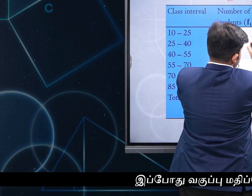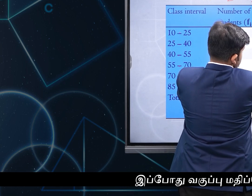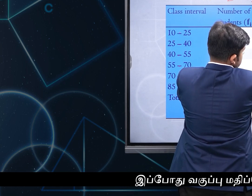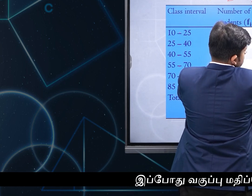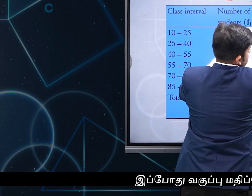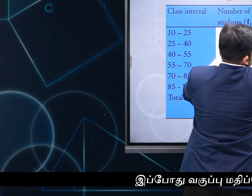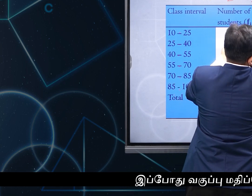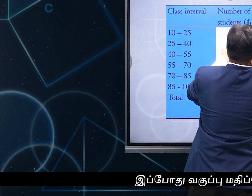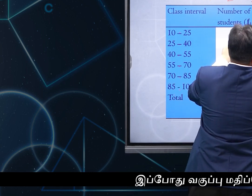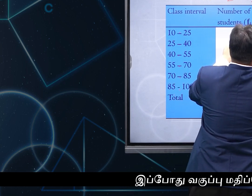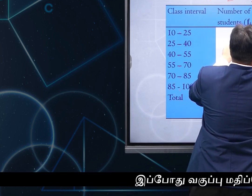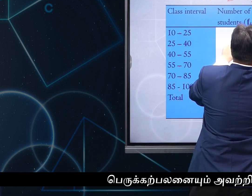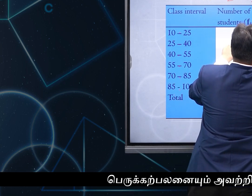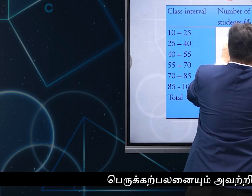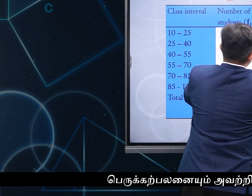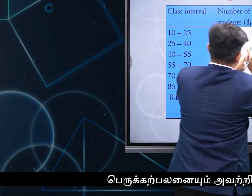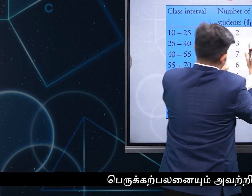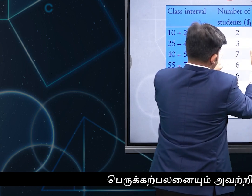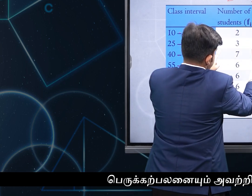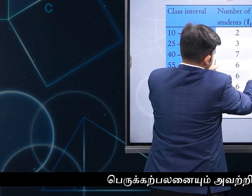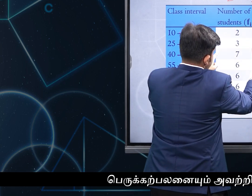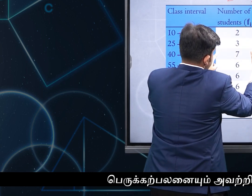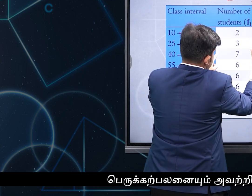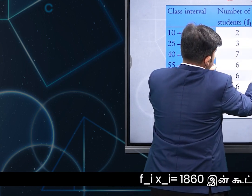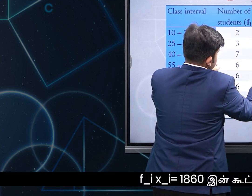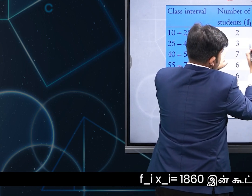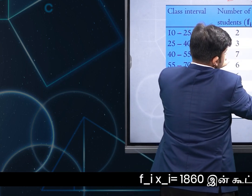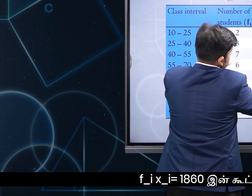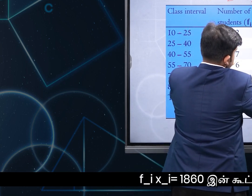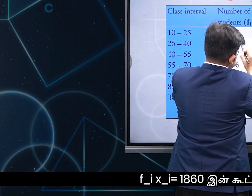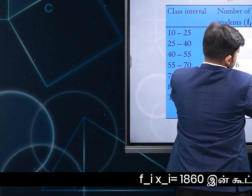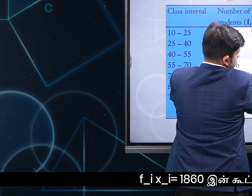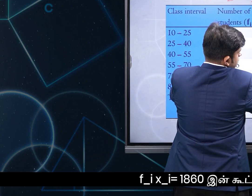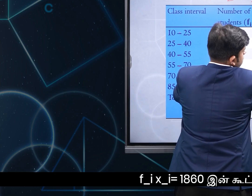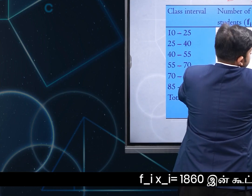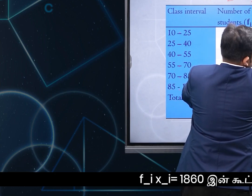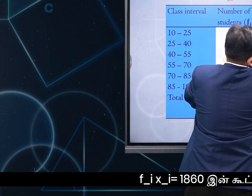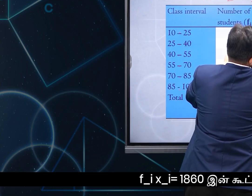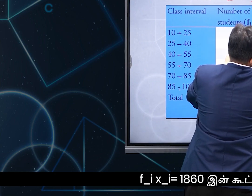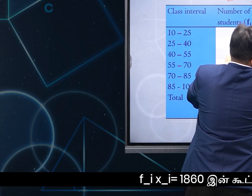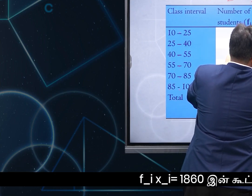இப்போது வகுப்பு மதிப்பெண்களின் பெருக்கற்பலனையும் அவற்றின் தொடர்புடைய F கீழ் I X கீழ் I ஈடு